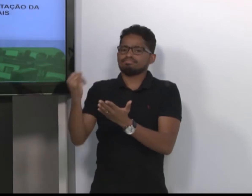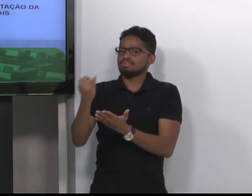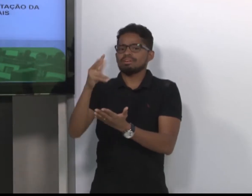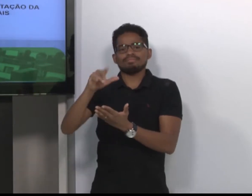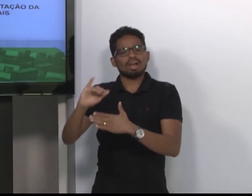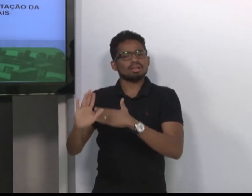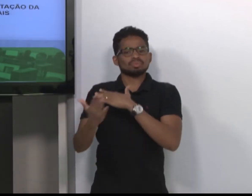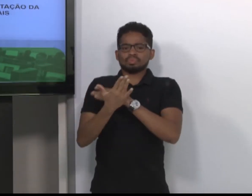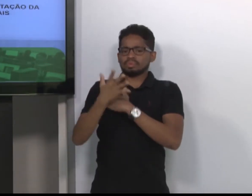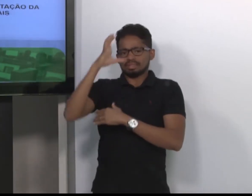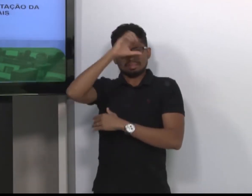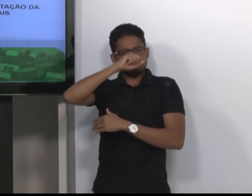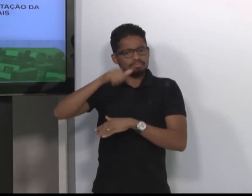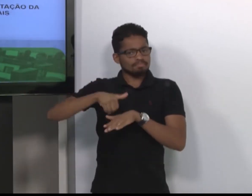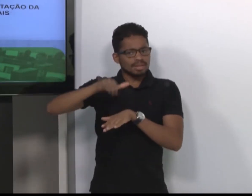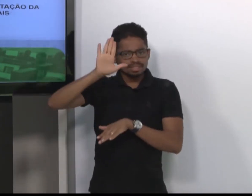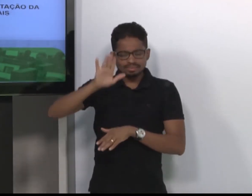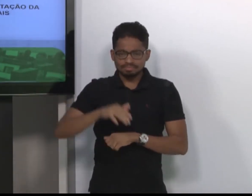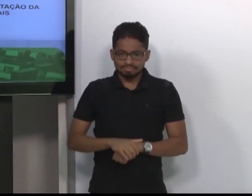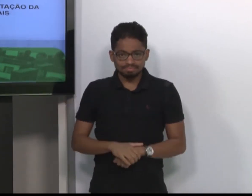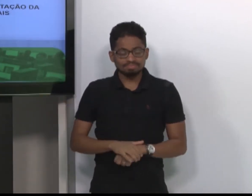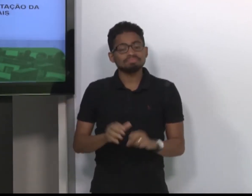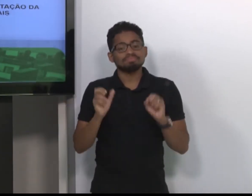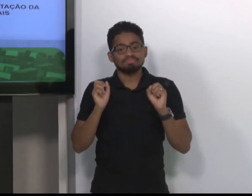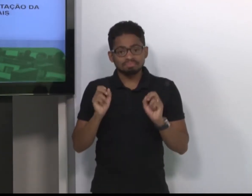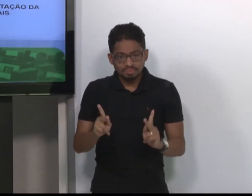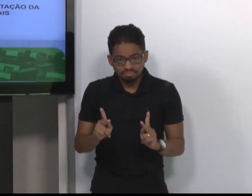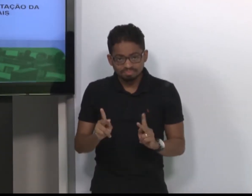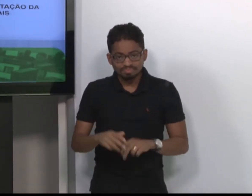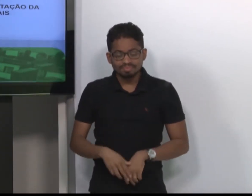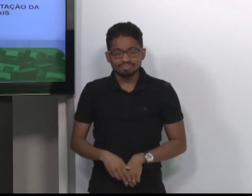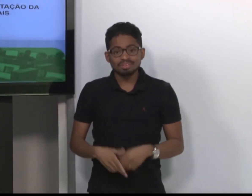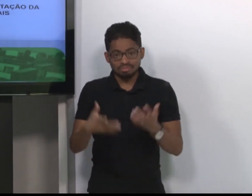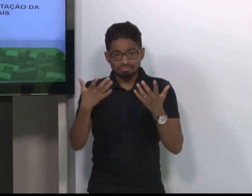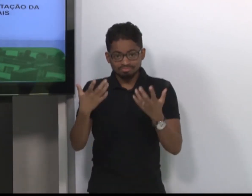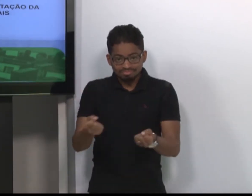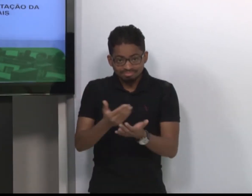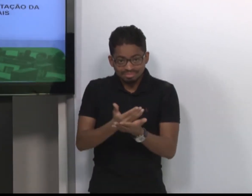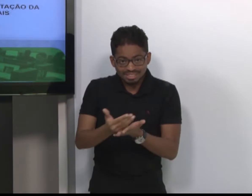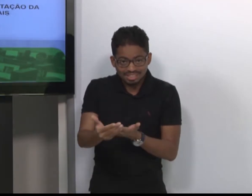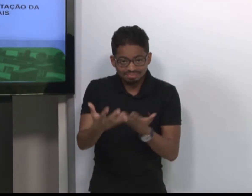que vai ajudar no desenvolvimento de vocês. Vamos começar?